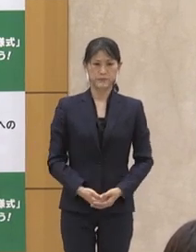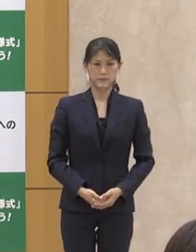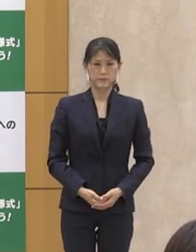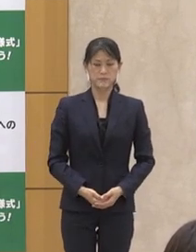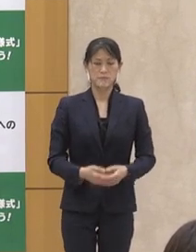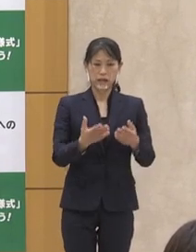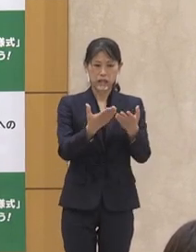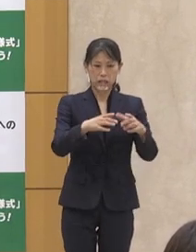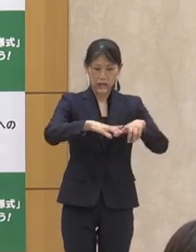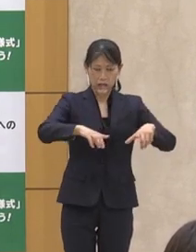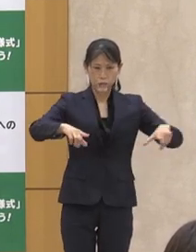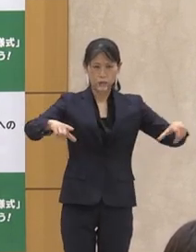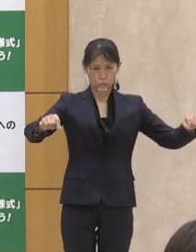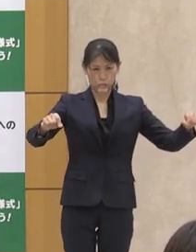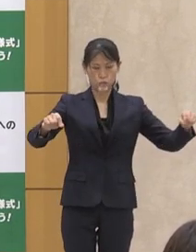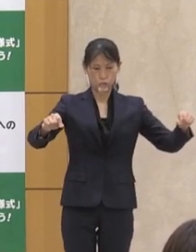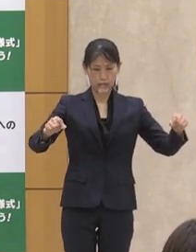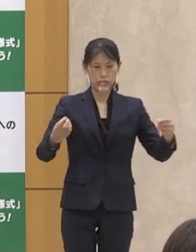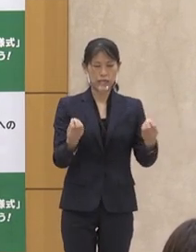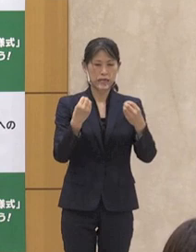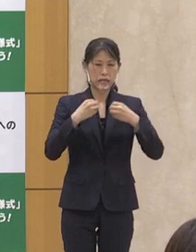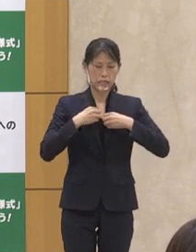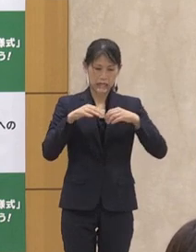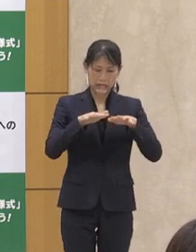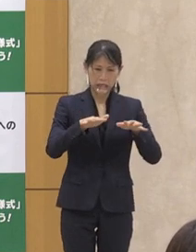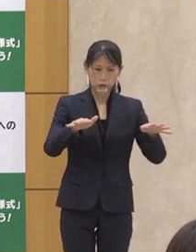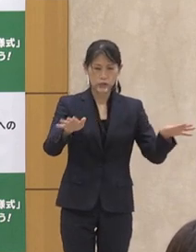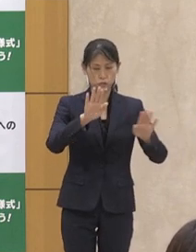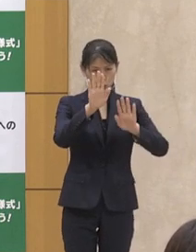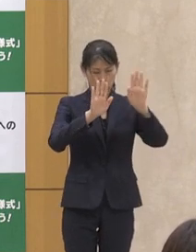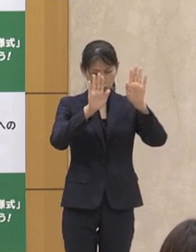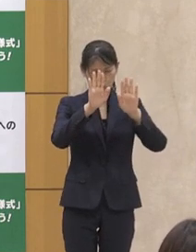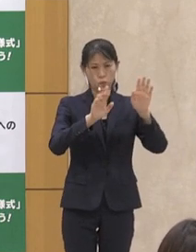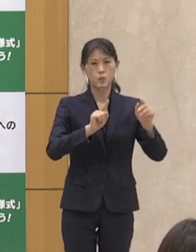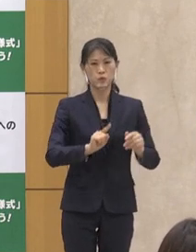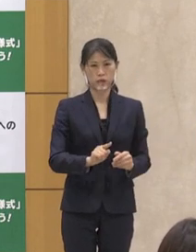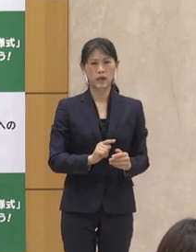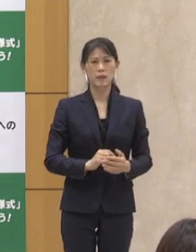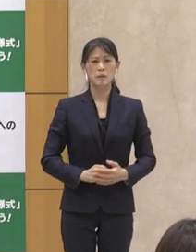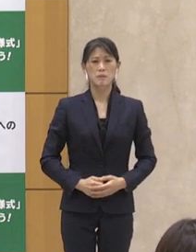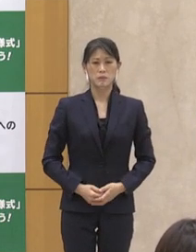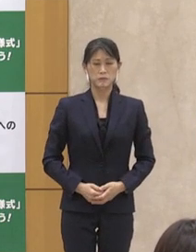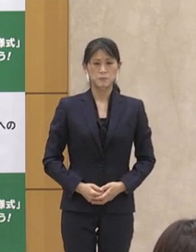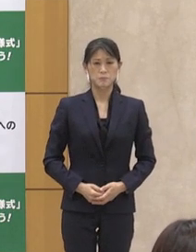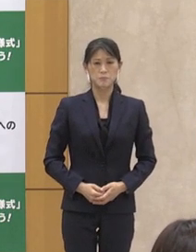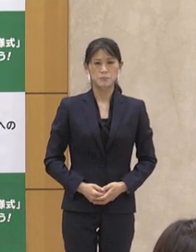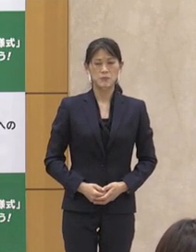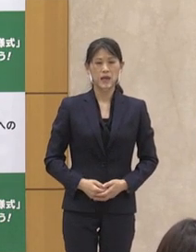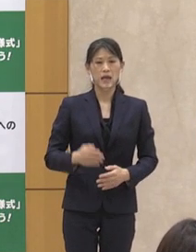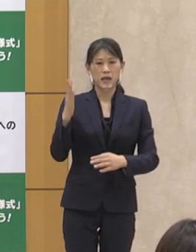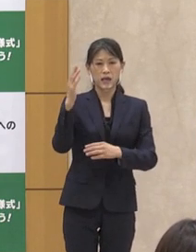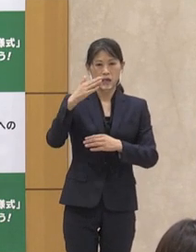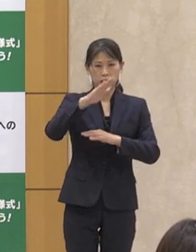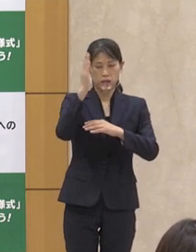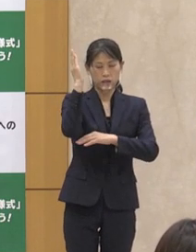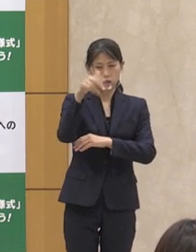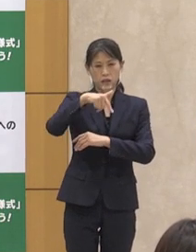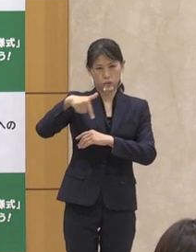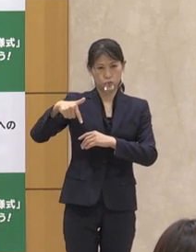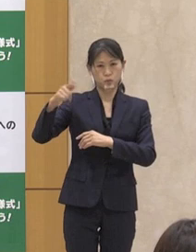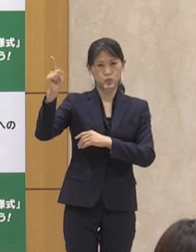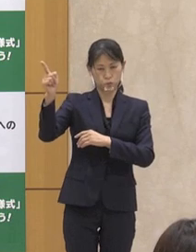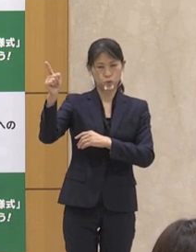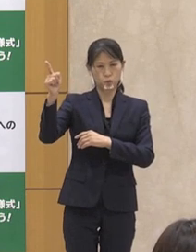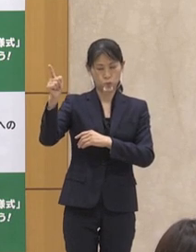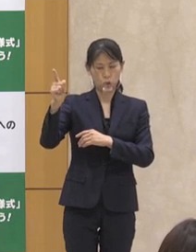全国的に新型コロナウイルスが感染拡大している状況が見られる一方で、政府の GoTo トラベルや県の宿泊補助がある